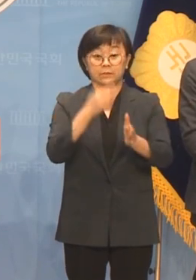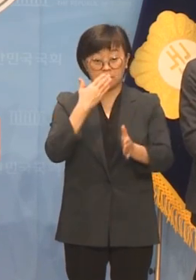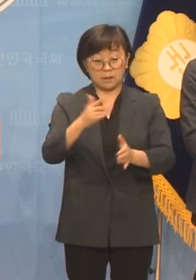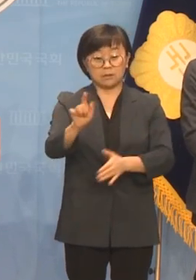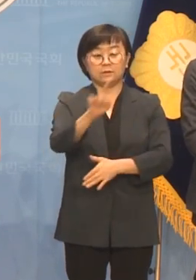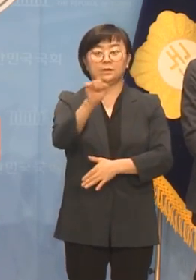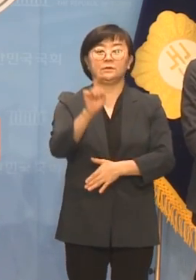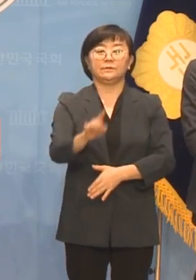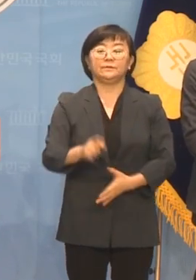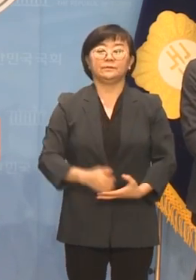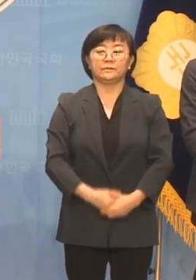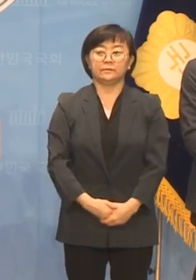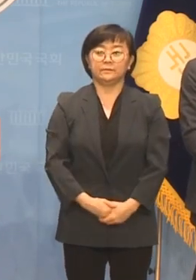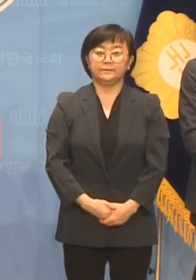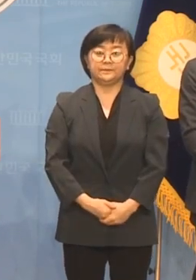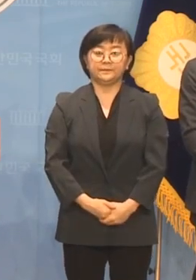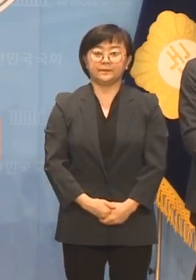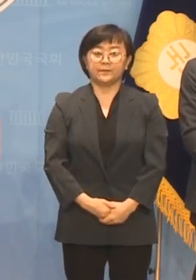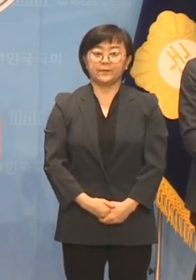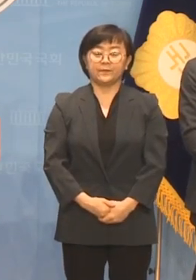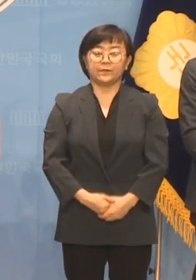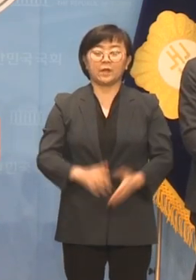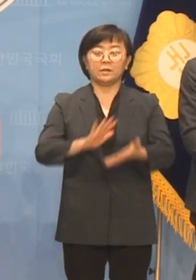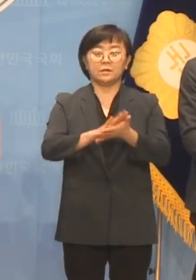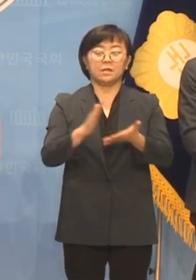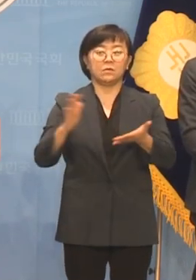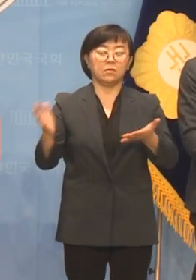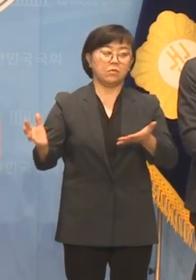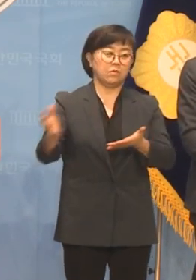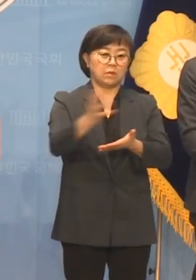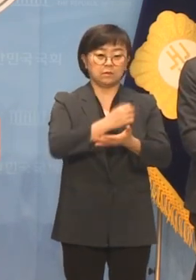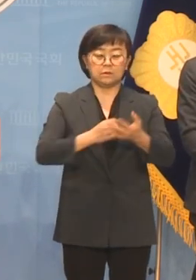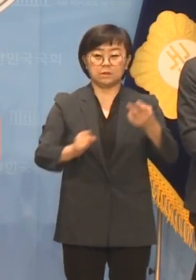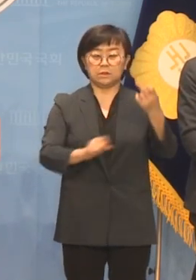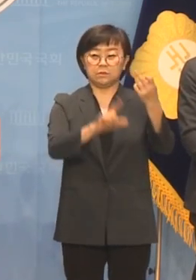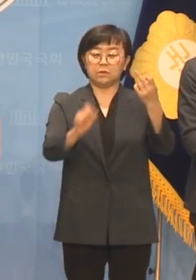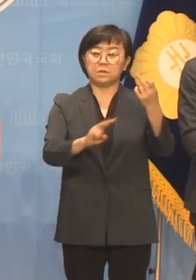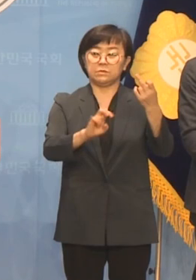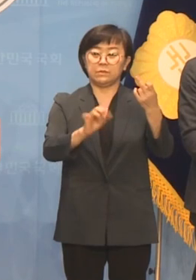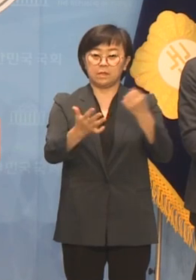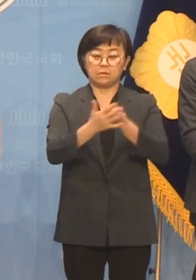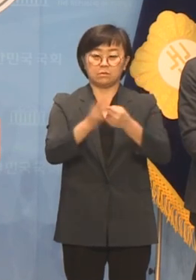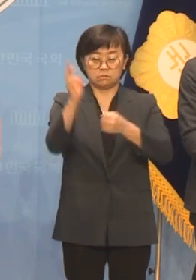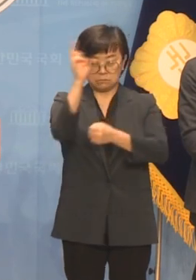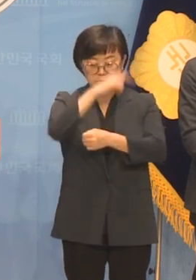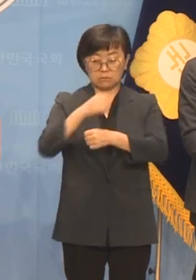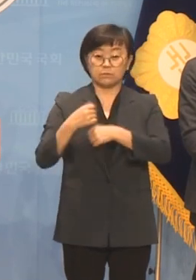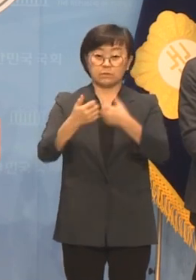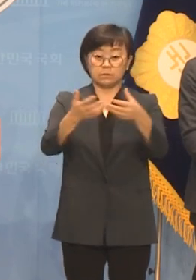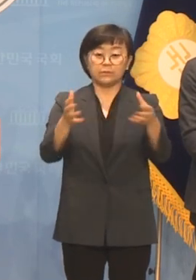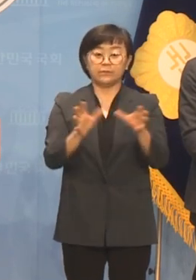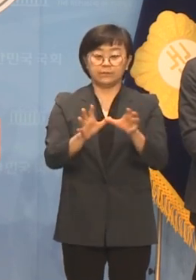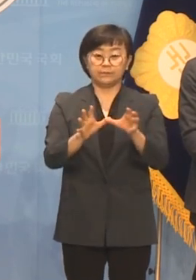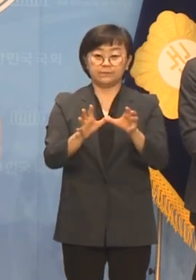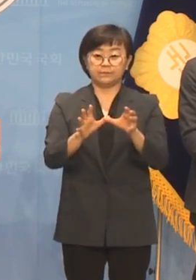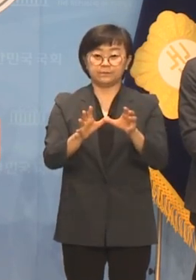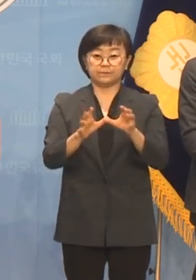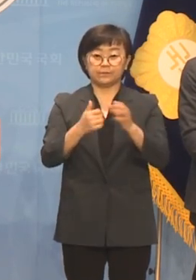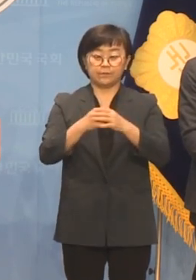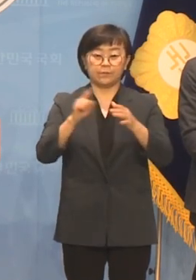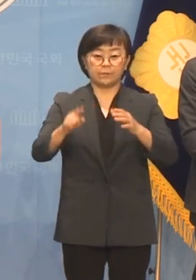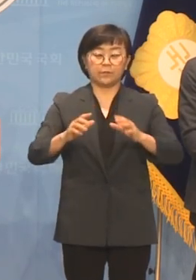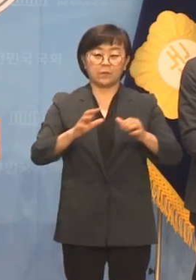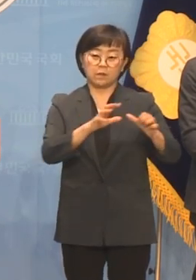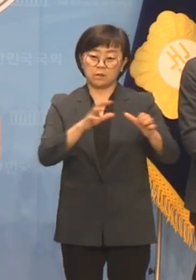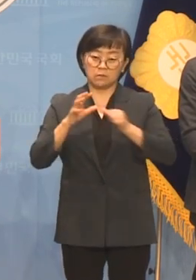없습니다. 전량 회수를 발표한 12월 28일 오전까지도 국방부는 주변 국가 주장을